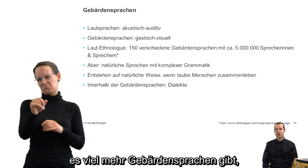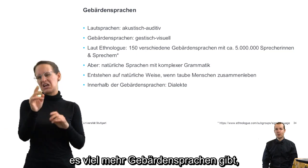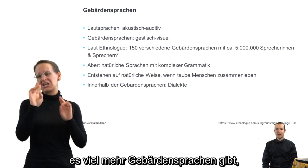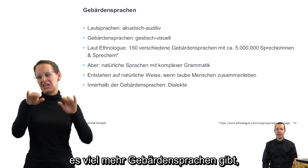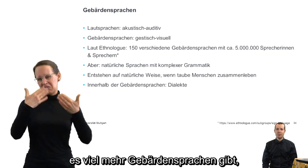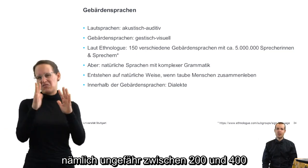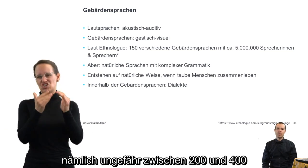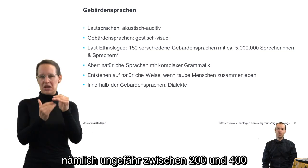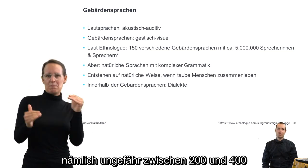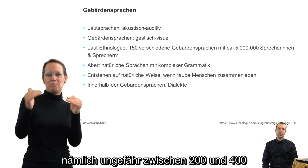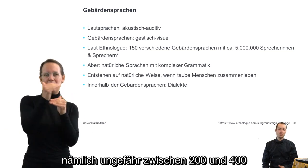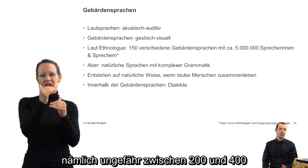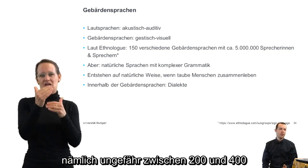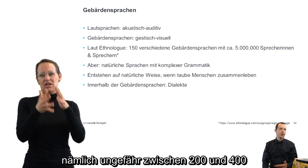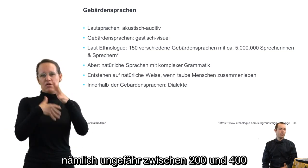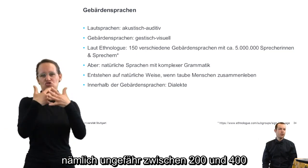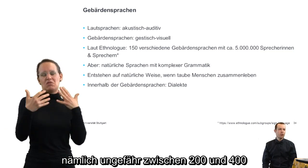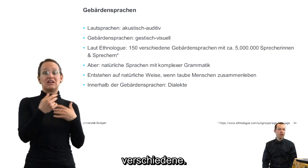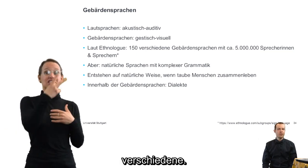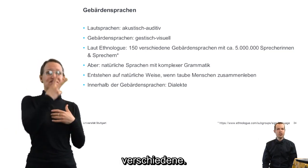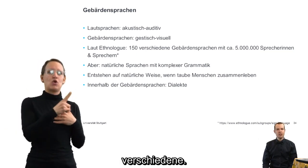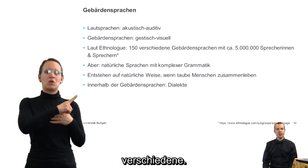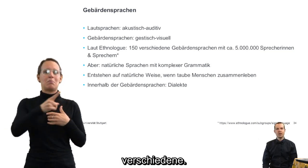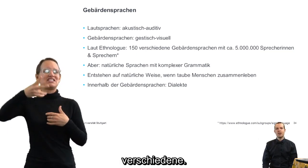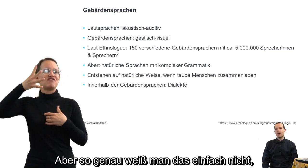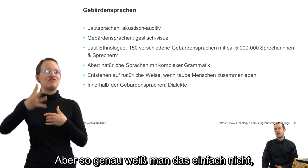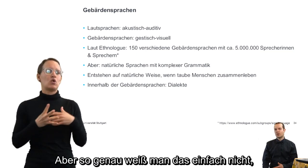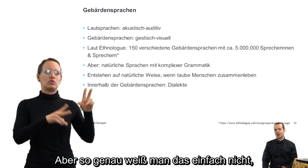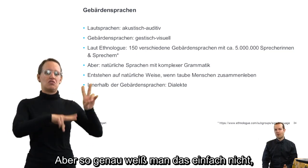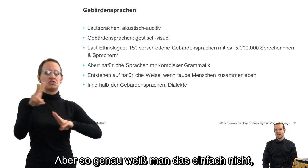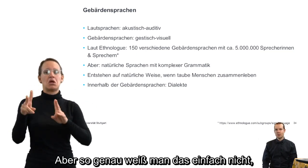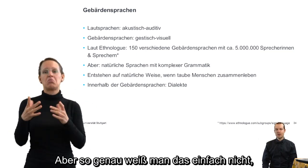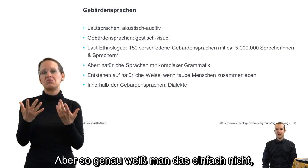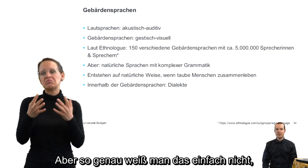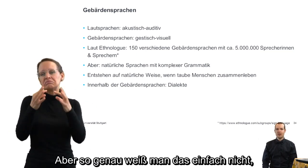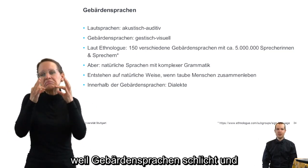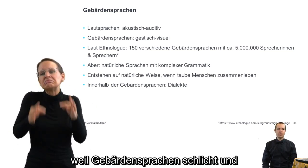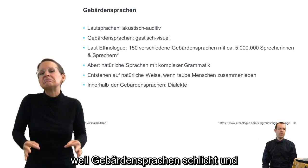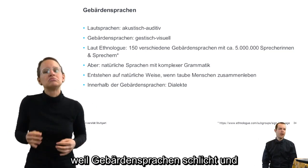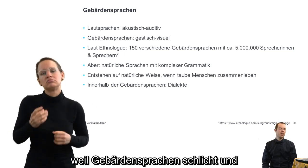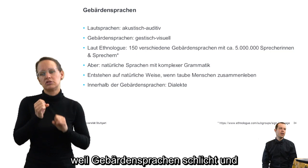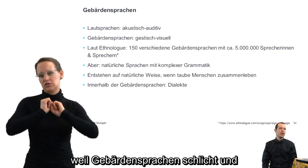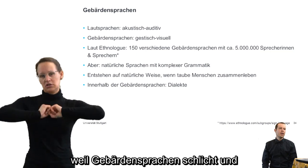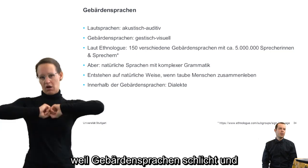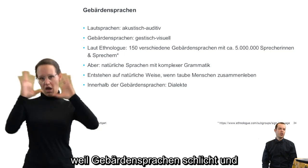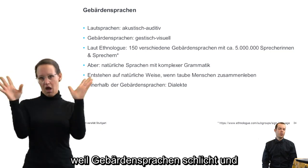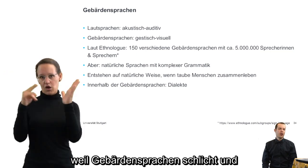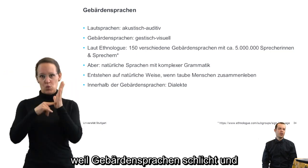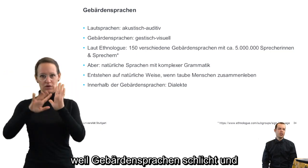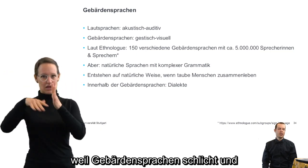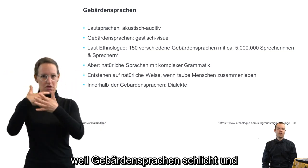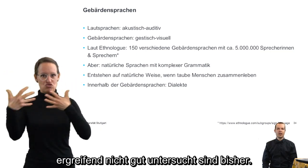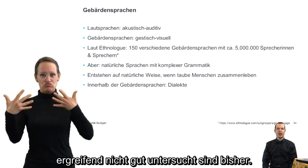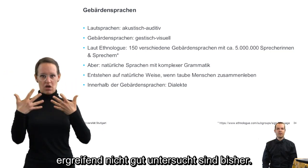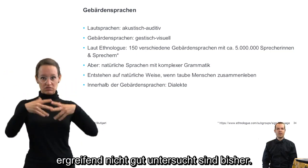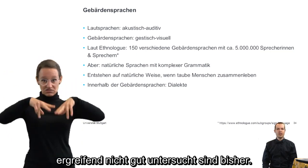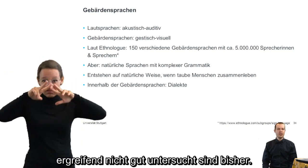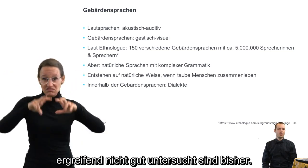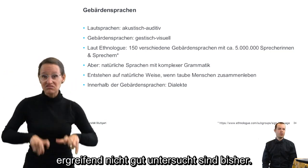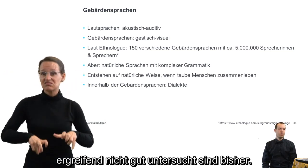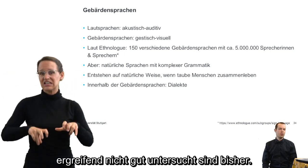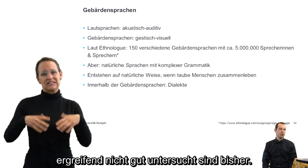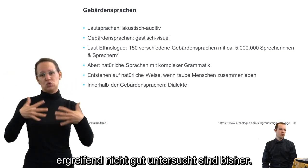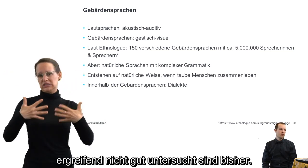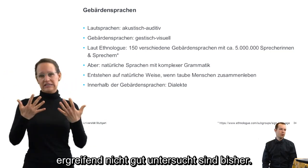viel mehr Gebärdensprachen gibt, nämlich ungefähr zwischen 200 und 400 verschiedene. Aber so genau weiß man das einfach nicht, weil Gebärdensprachen schlicht und ergreifend